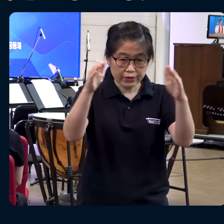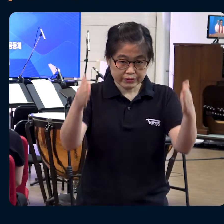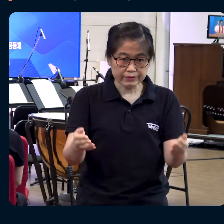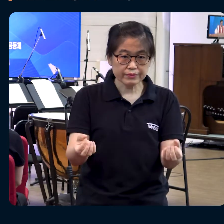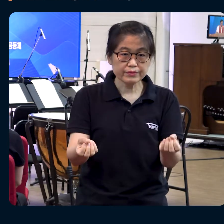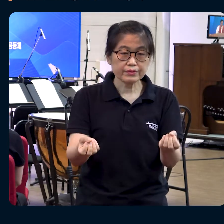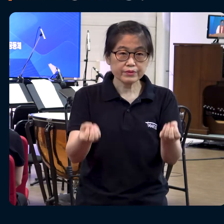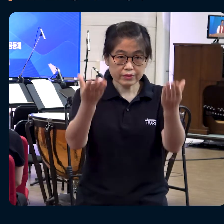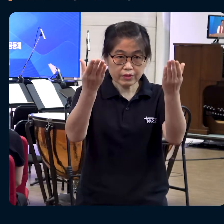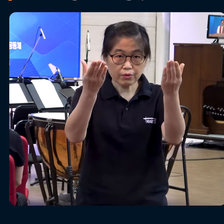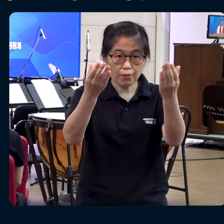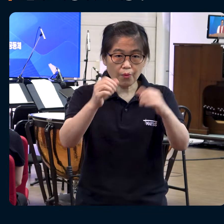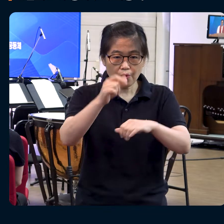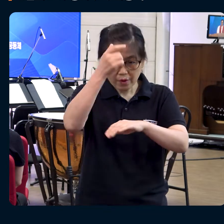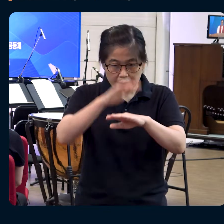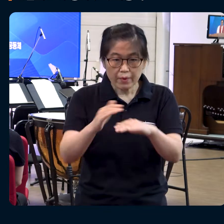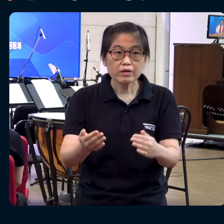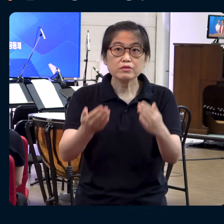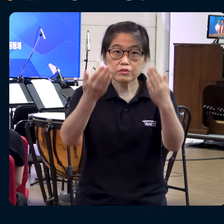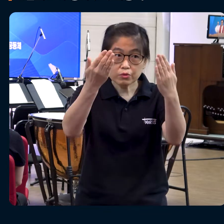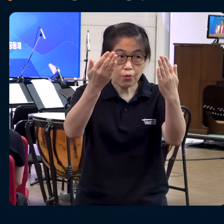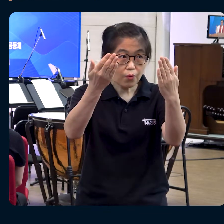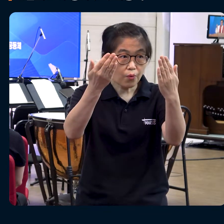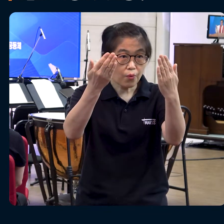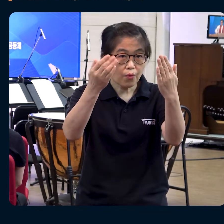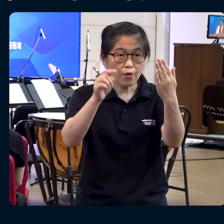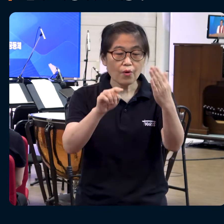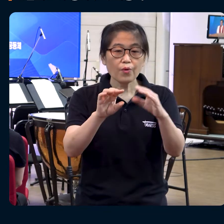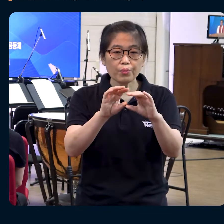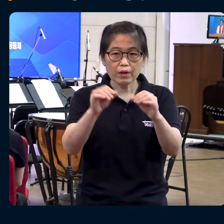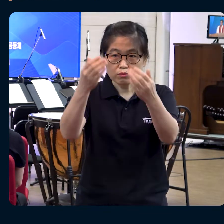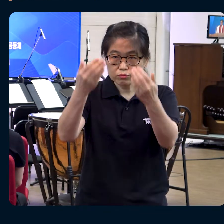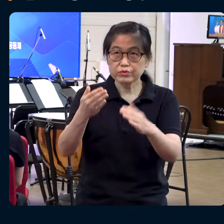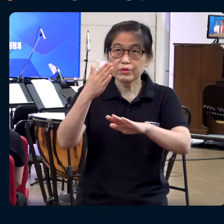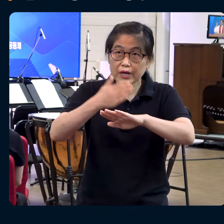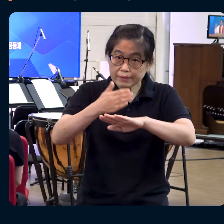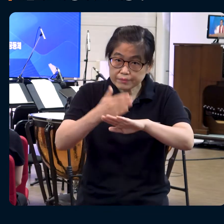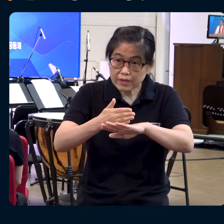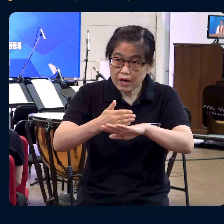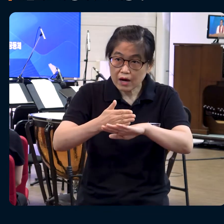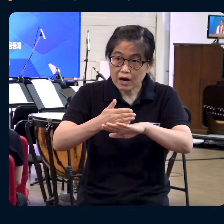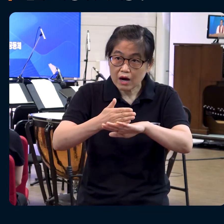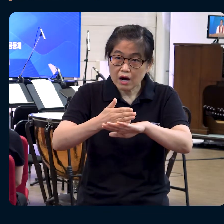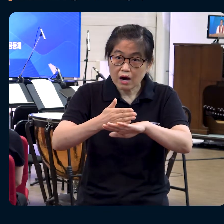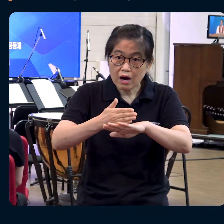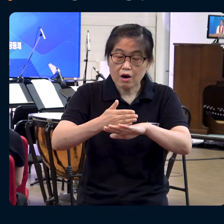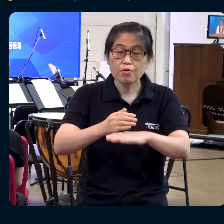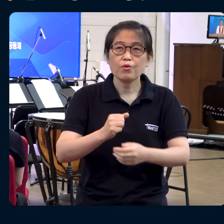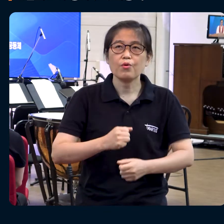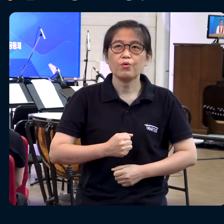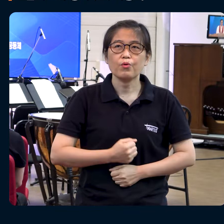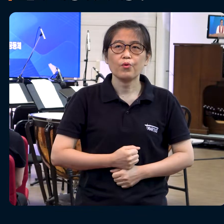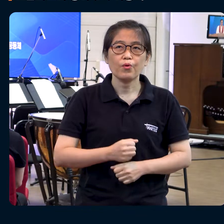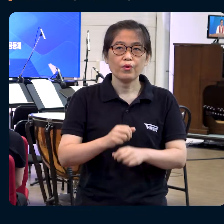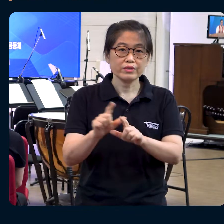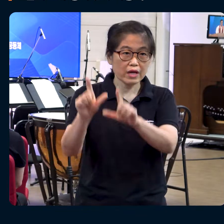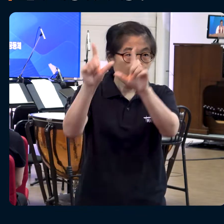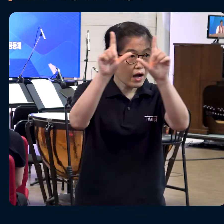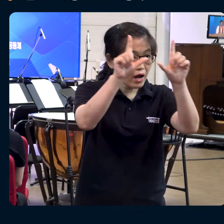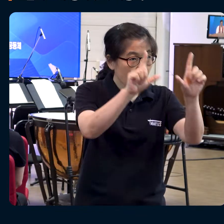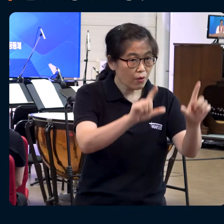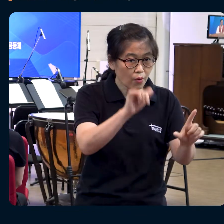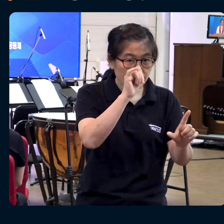쌓고 예배를 드리면서 그러면서 이 땅을 주신 걸 감사하고, 그리고 거기에 생업의 터전까지 자리 잡고